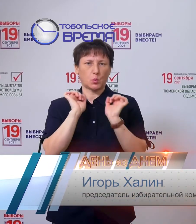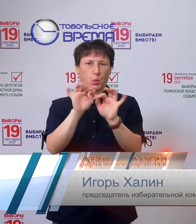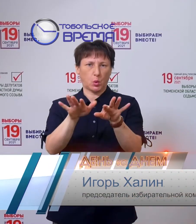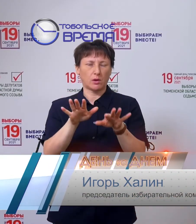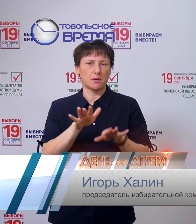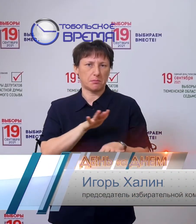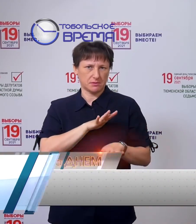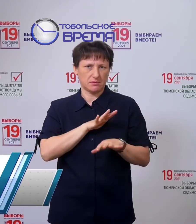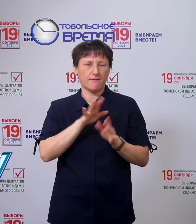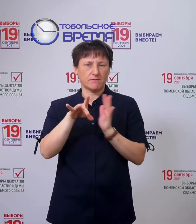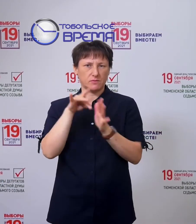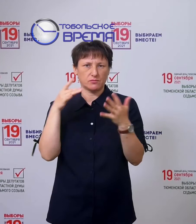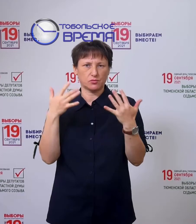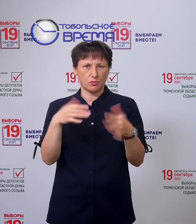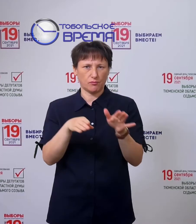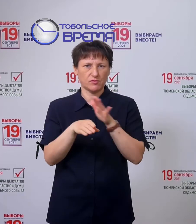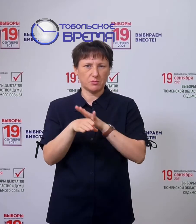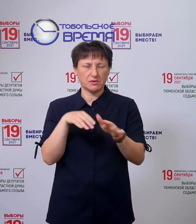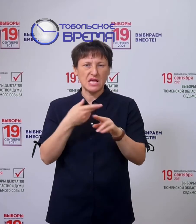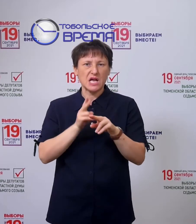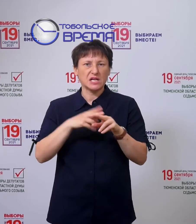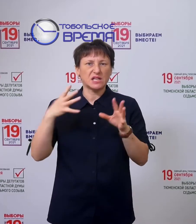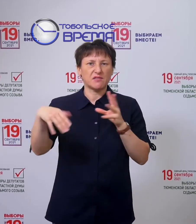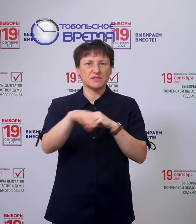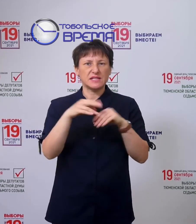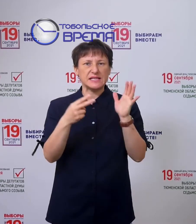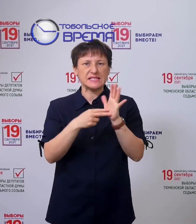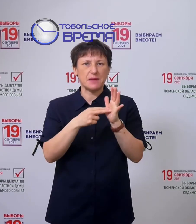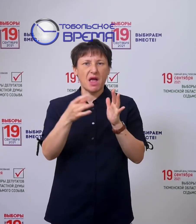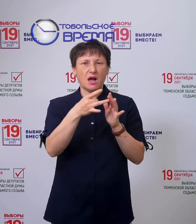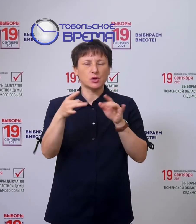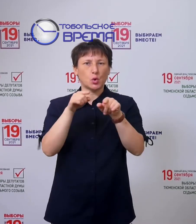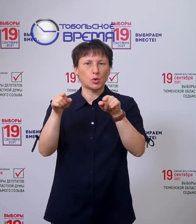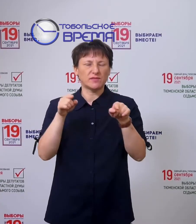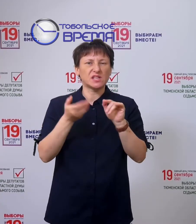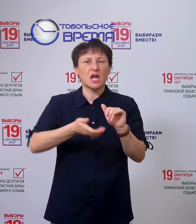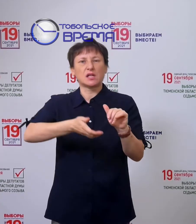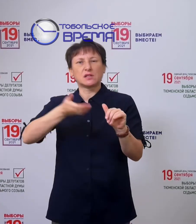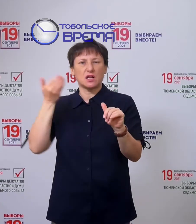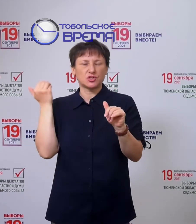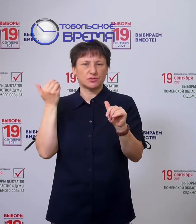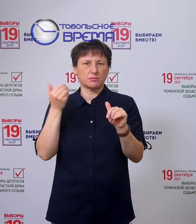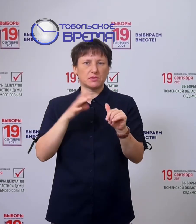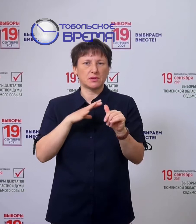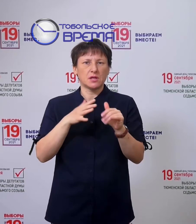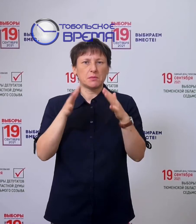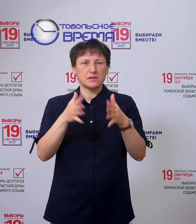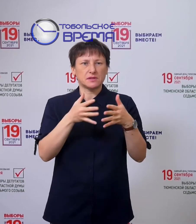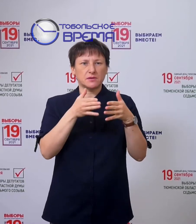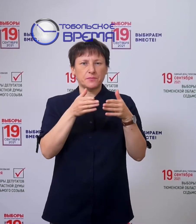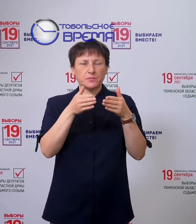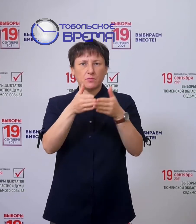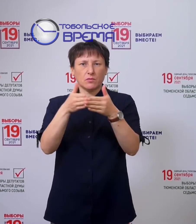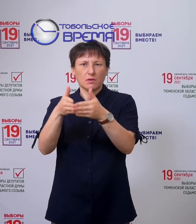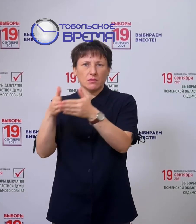и политические партии. Это жители тех 7 районов, которые голосовали досрочно в труднодоступных